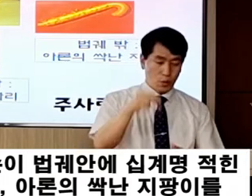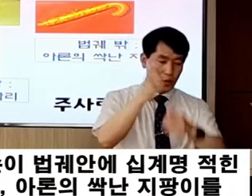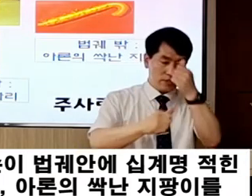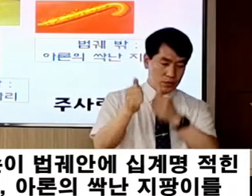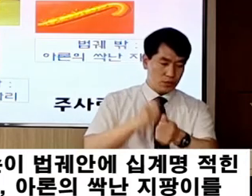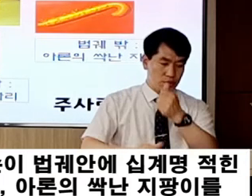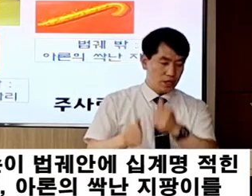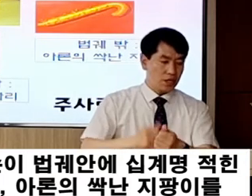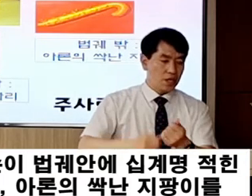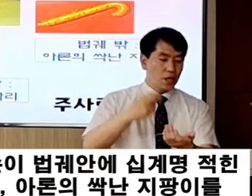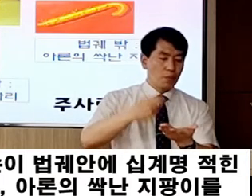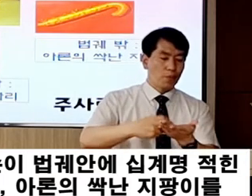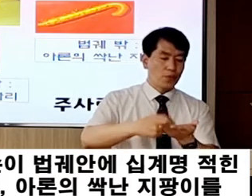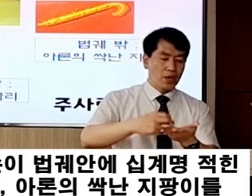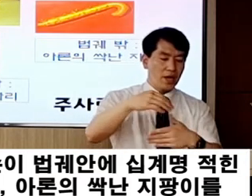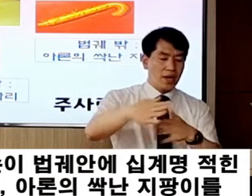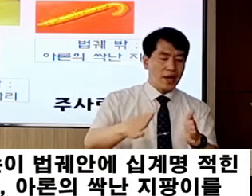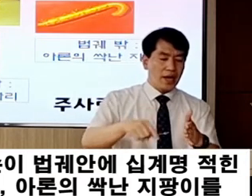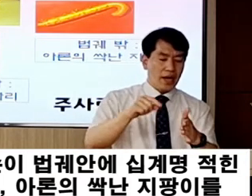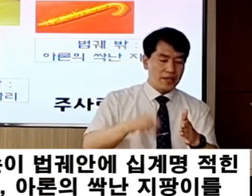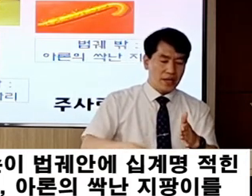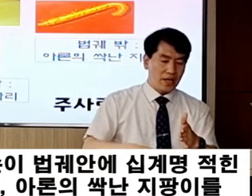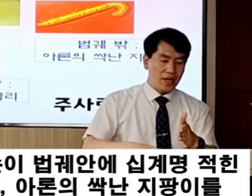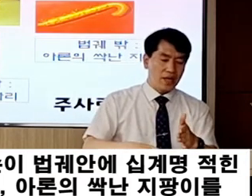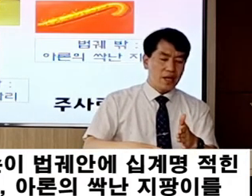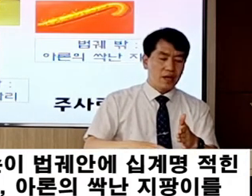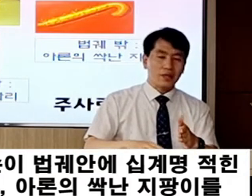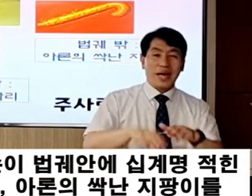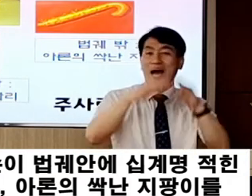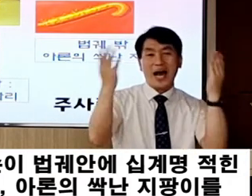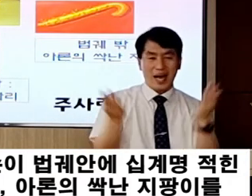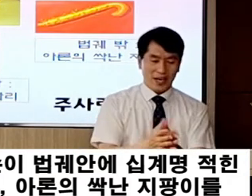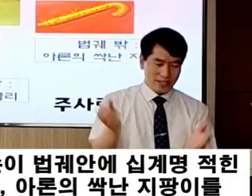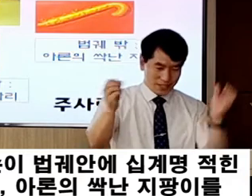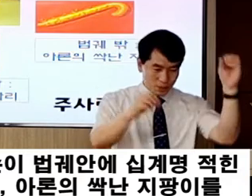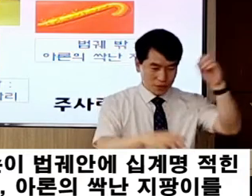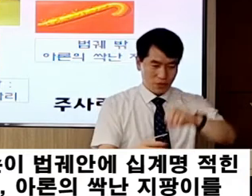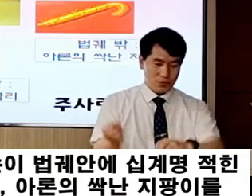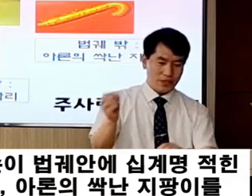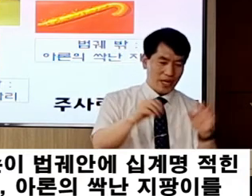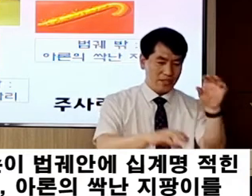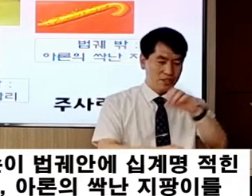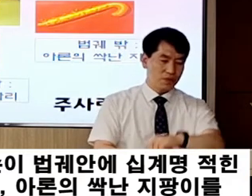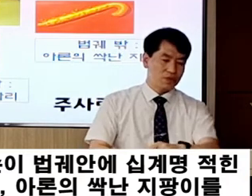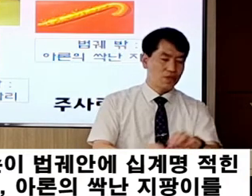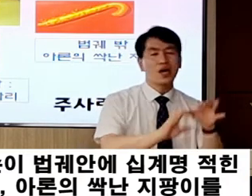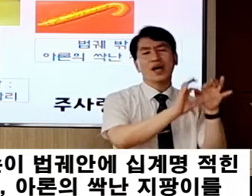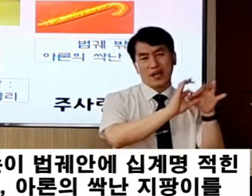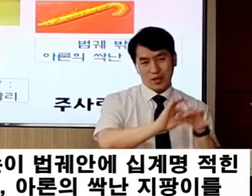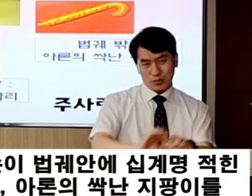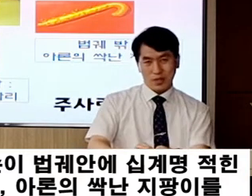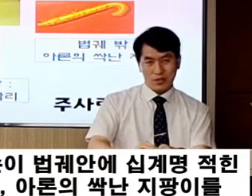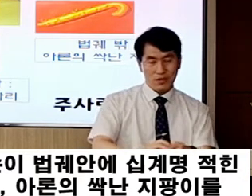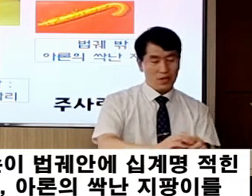고핫 자손들이 법궤 안에 다 집어넣은 거죠. 다 집어넣어서 계속해서